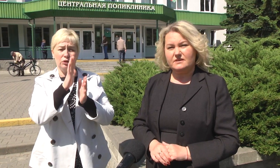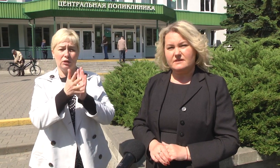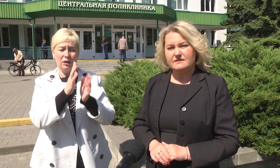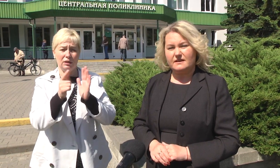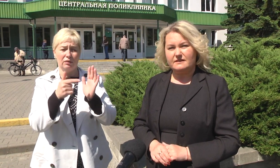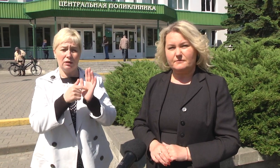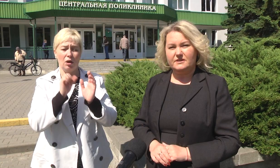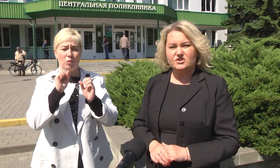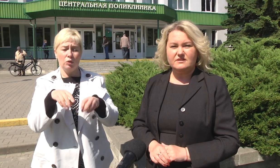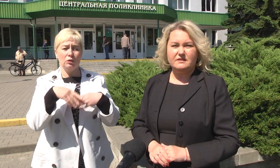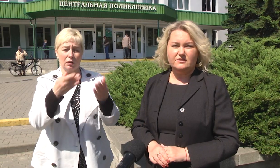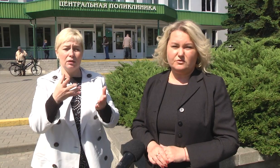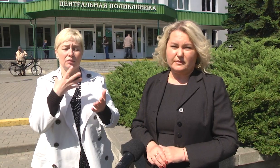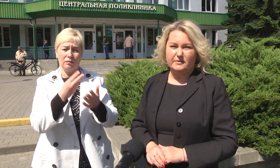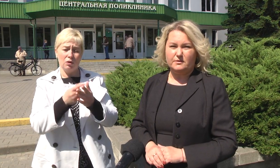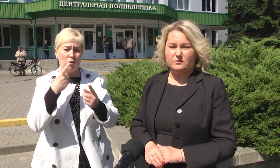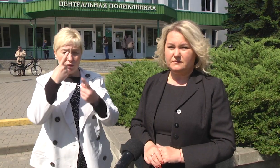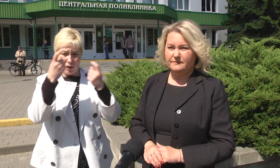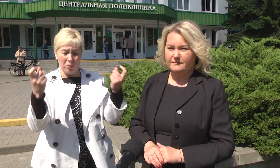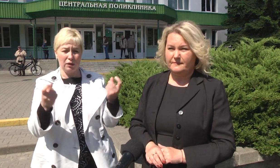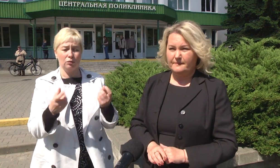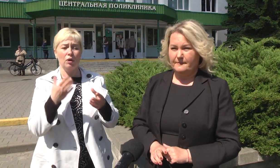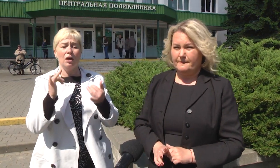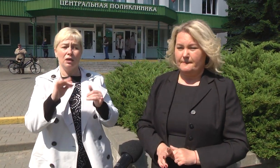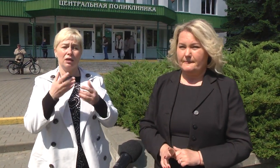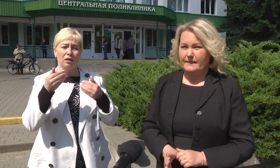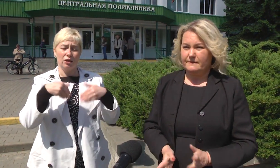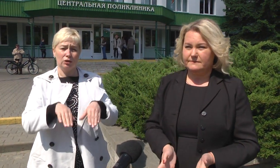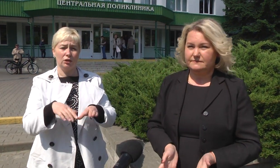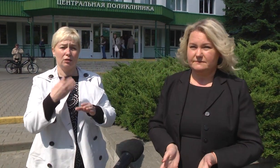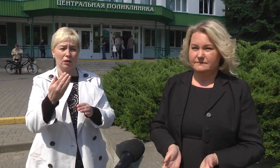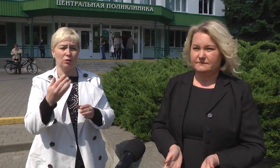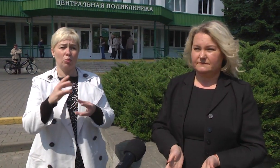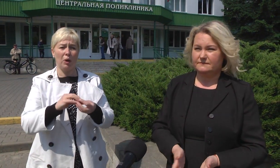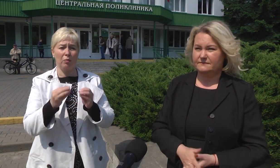с медрегистратором и решить ихнюю проблему.